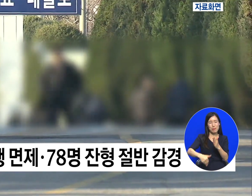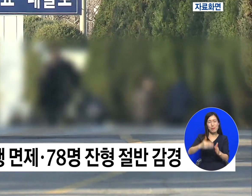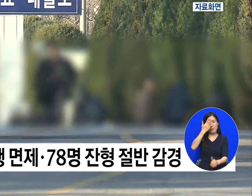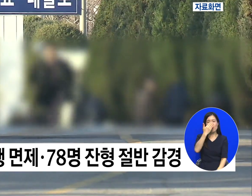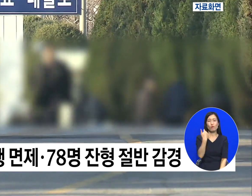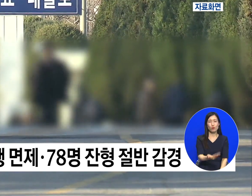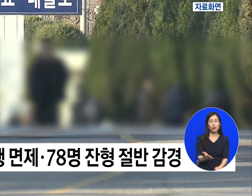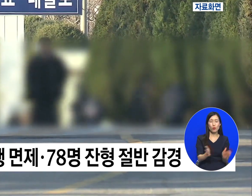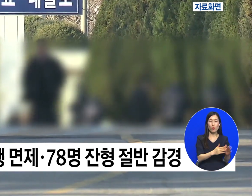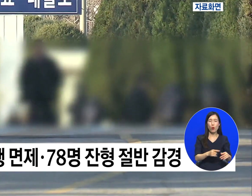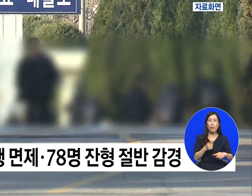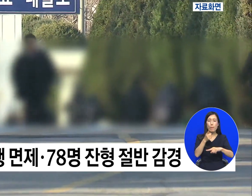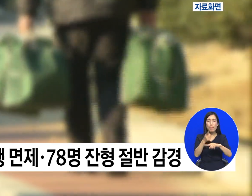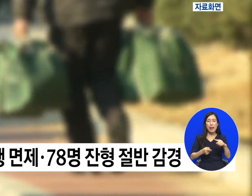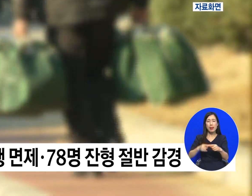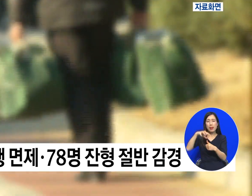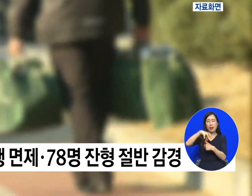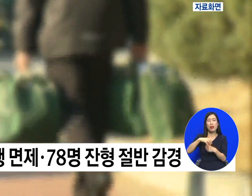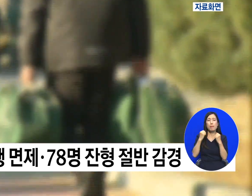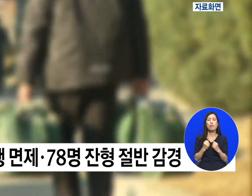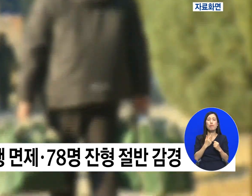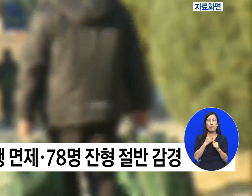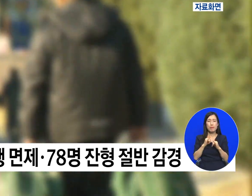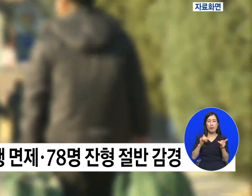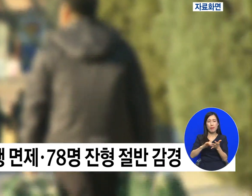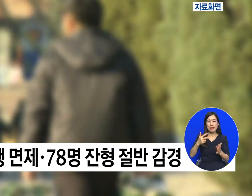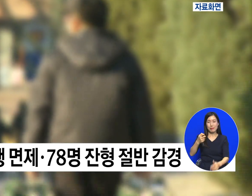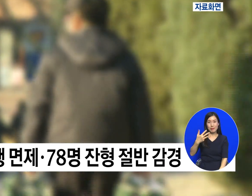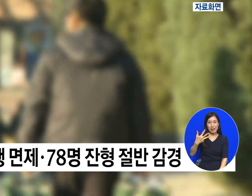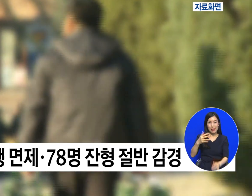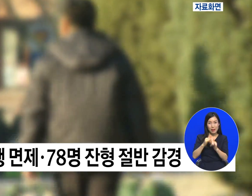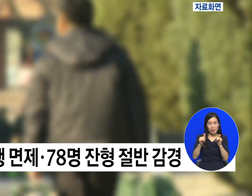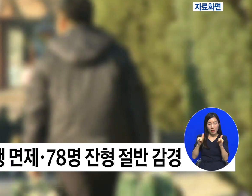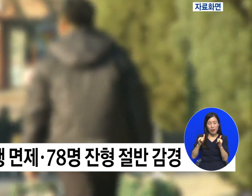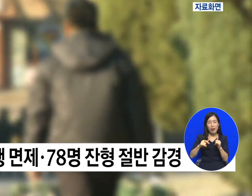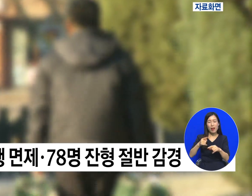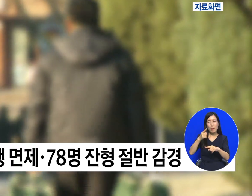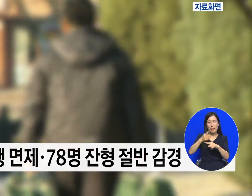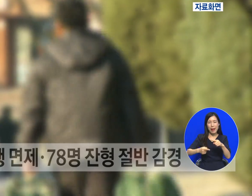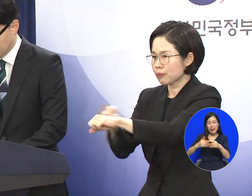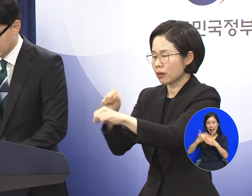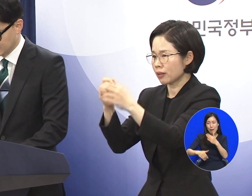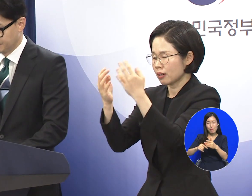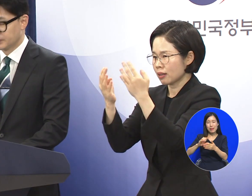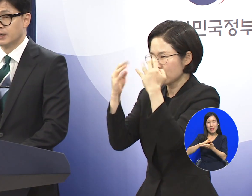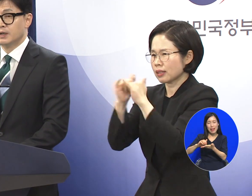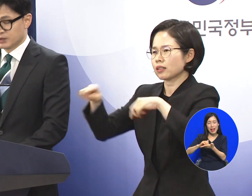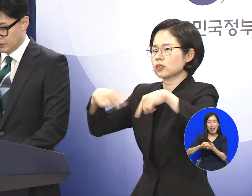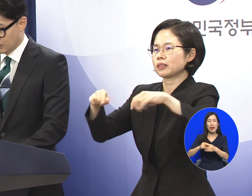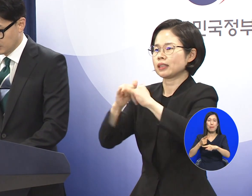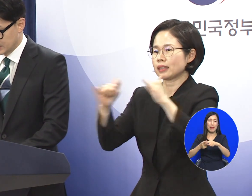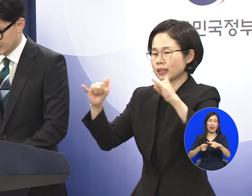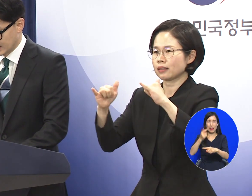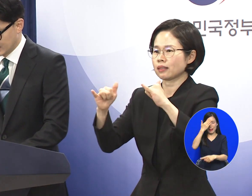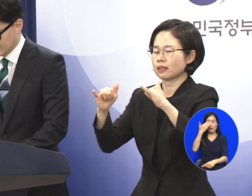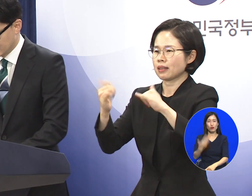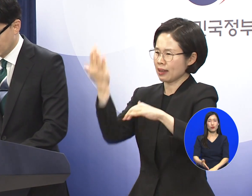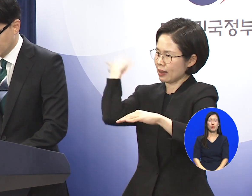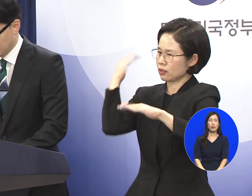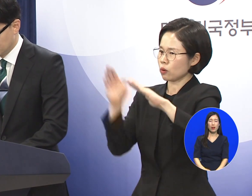면제되고 현기의 절반가량을 부격한 이른 8명은 남은 형의 절반이 감경됩니다 아울러 고령